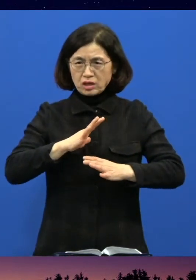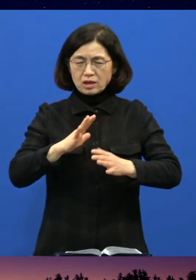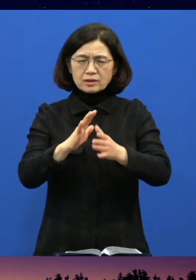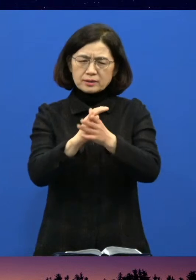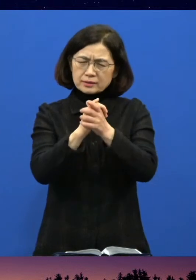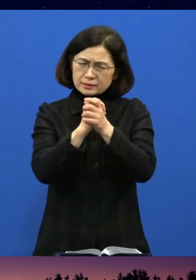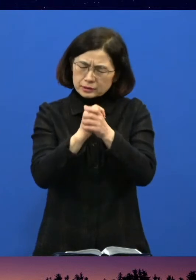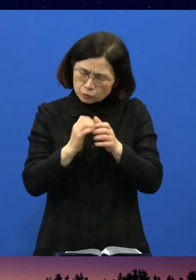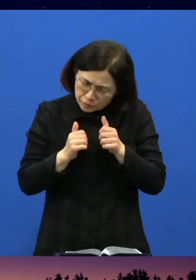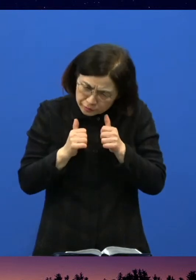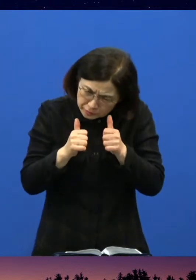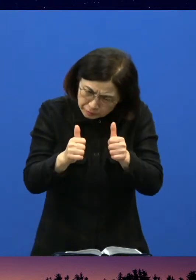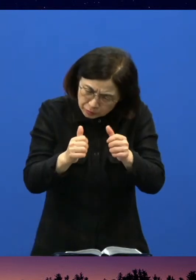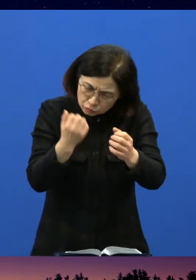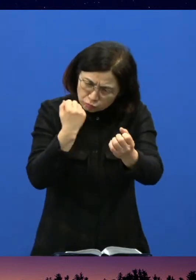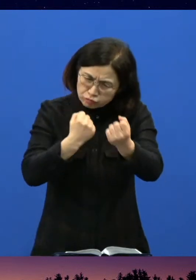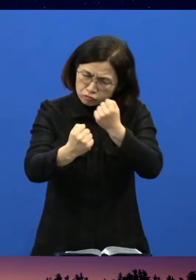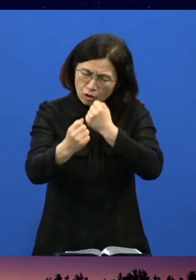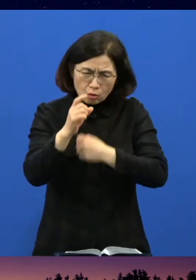안 되더라.